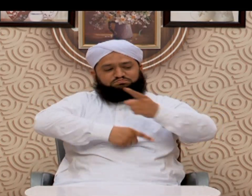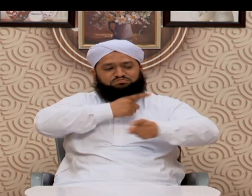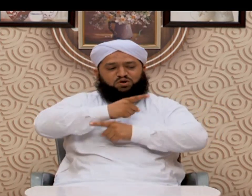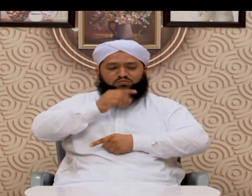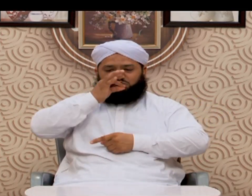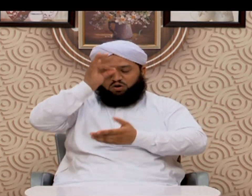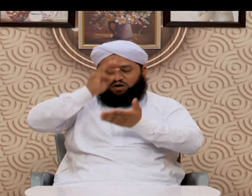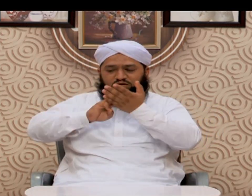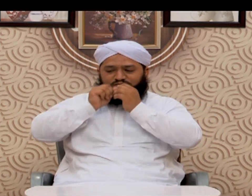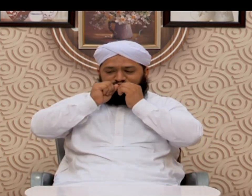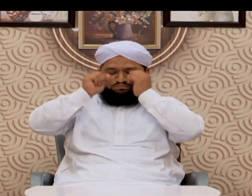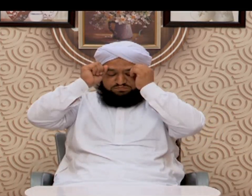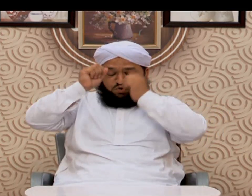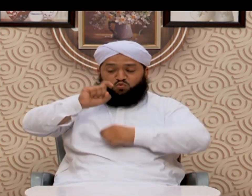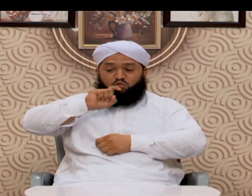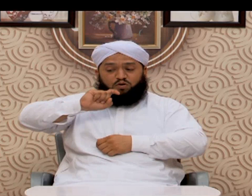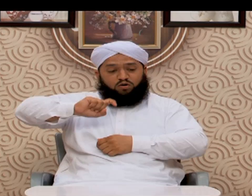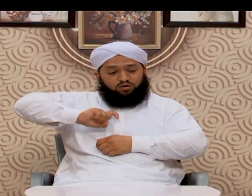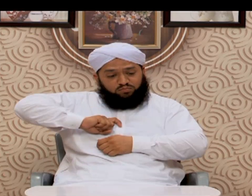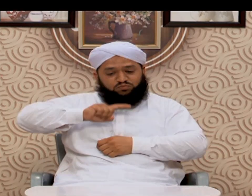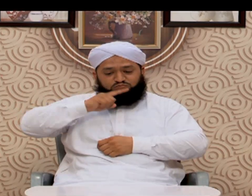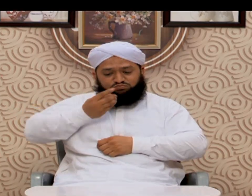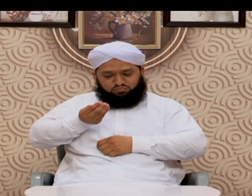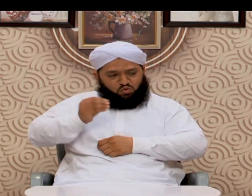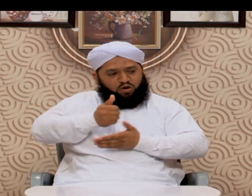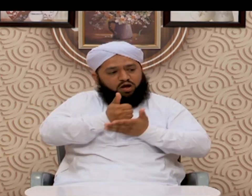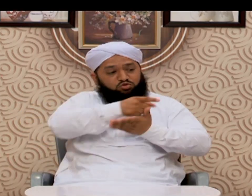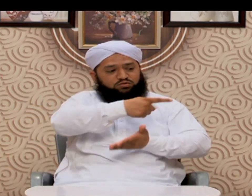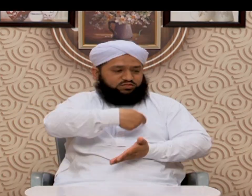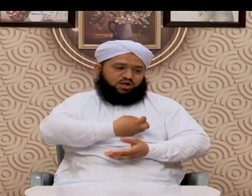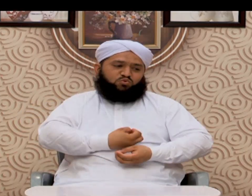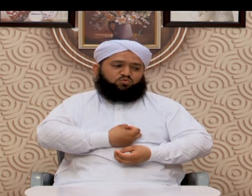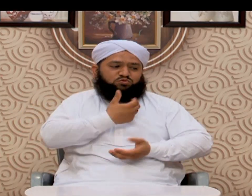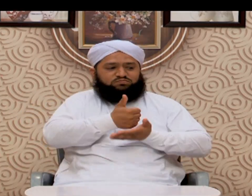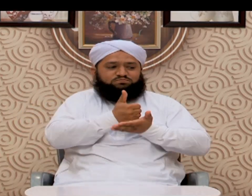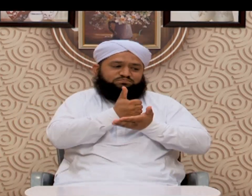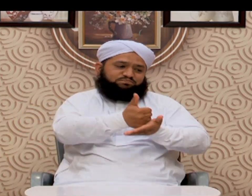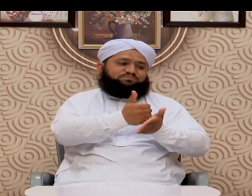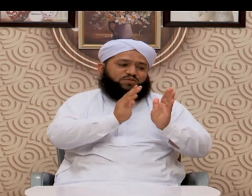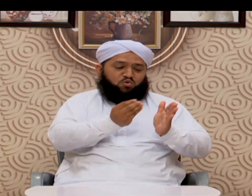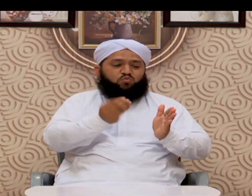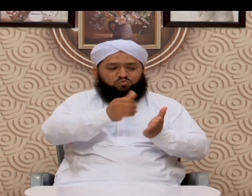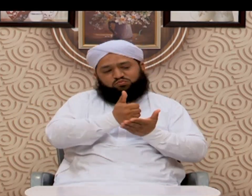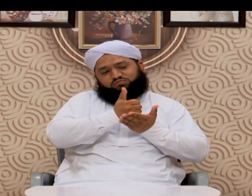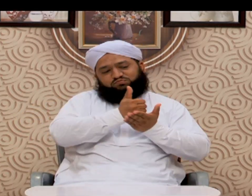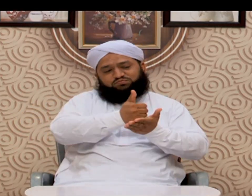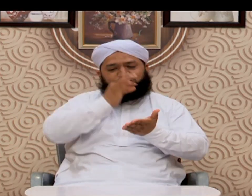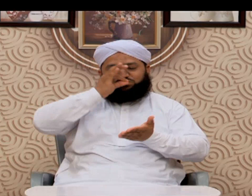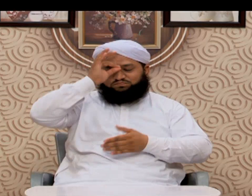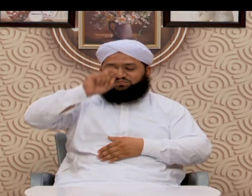اس لیے حضور صلی اللہ علیہ وآلہ وسلم نے تمہاری دلجوئی و دلداری کے لیے تمہارے حق سے کچھ زیادہ دینے کا